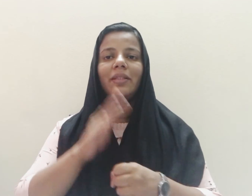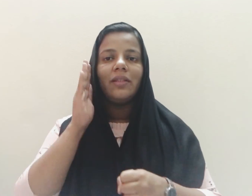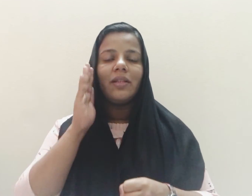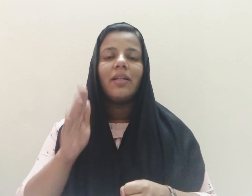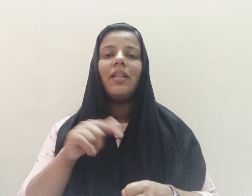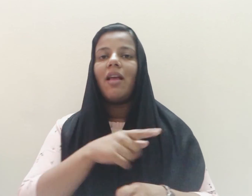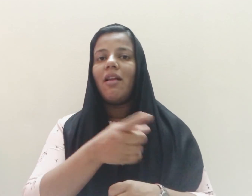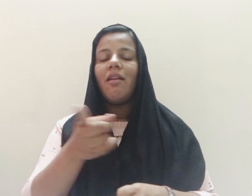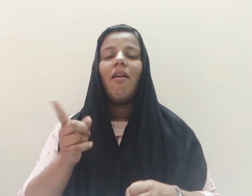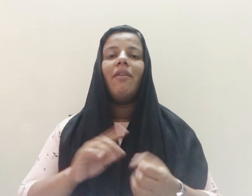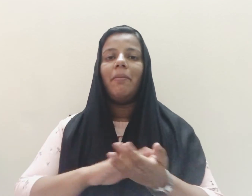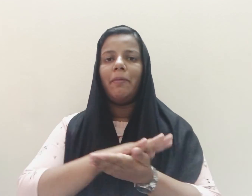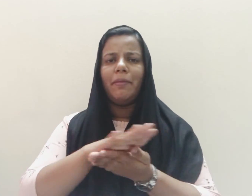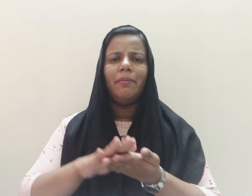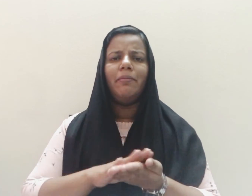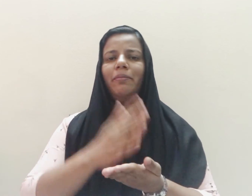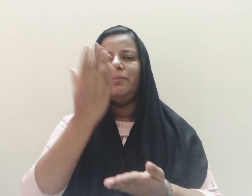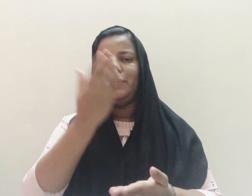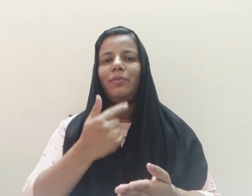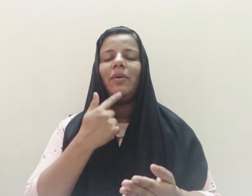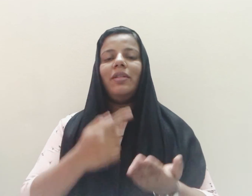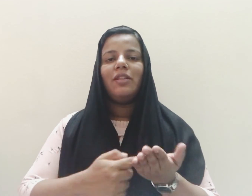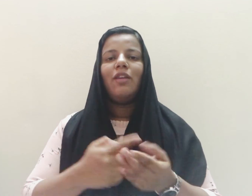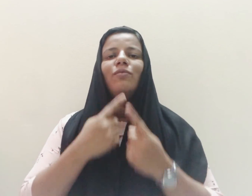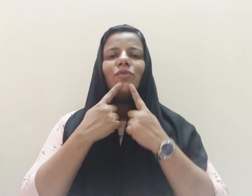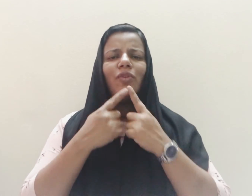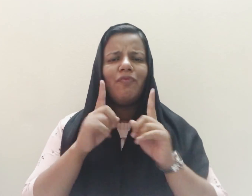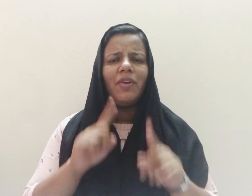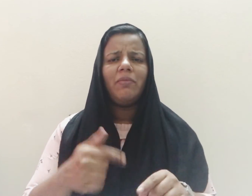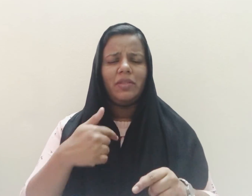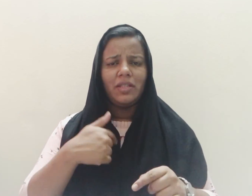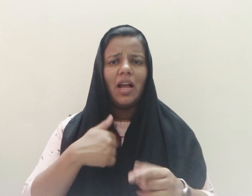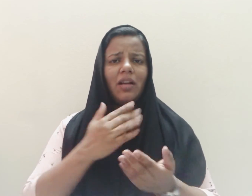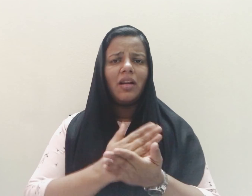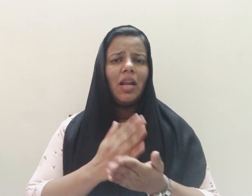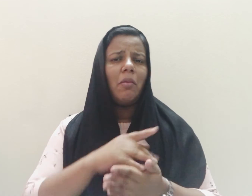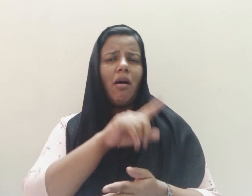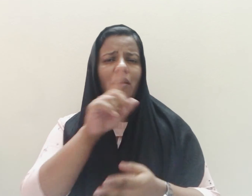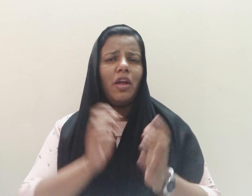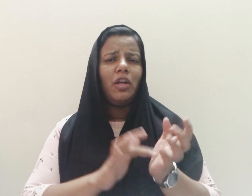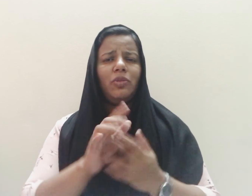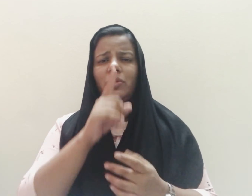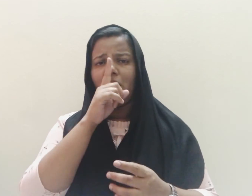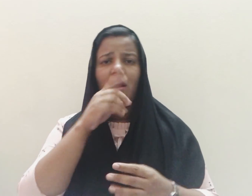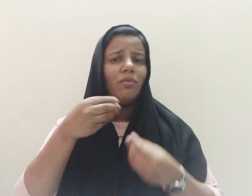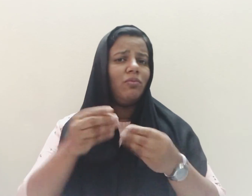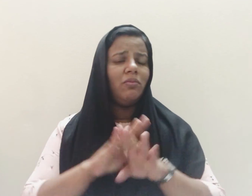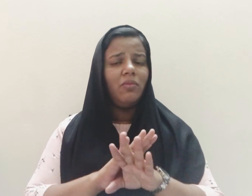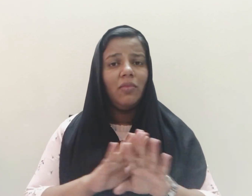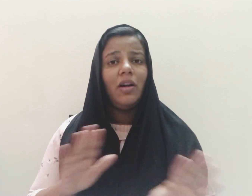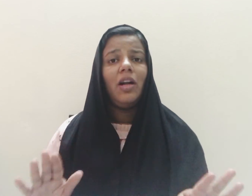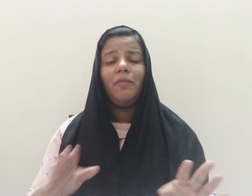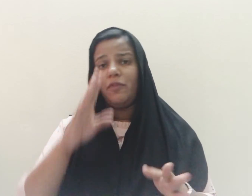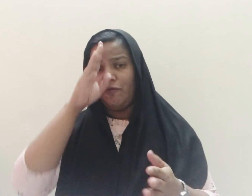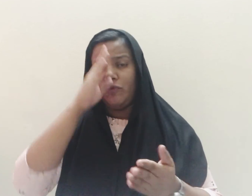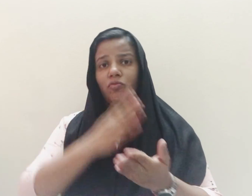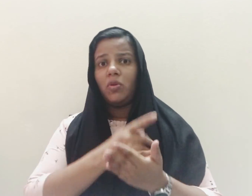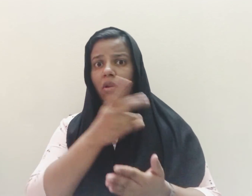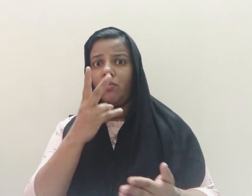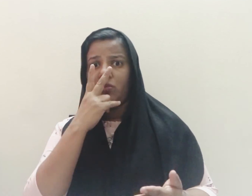ഓൺ ഹോളി സ്പിരിറ്റ്. പരിശുദ്ധന്മാരോടും, പരിശുദ്ധന്മാവേ ഞാൻ കാരണം എൻ്റെ കർത്താവിനൊരു നാണക്കേടുണ്ടാകില്ലോ, എൻ്റെ ഞാൻ ആ കാരണം വിശ്വാസി സമൂഹത്തിന്